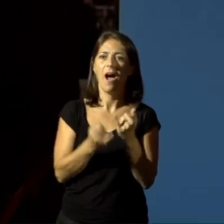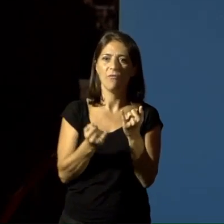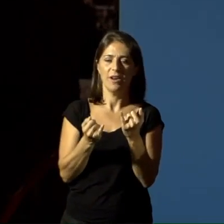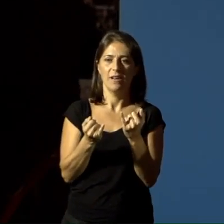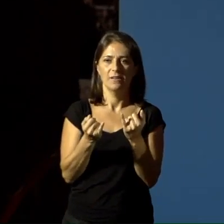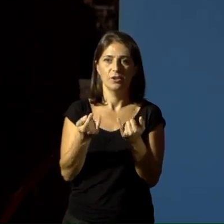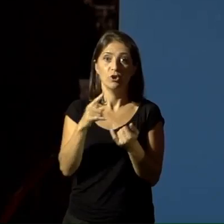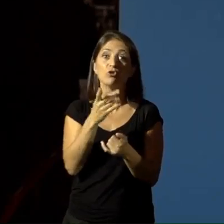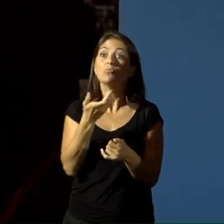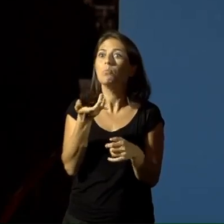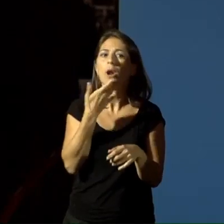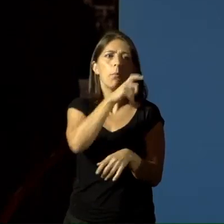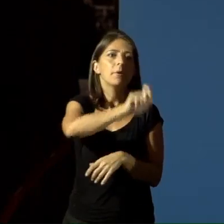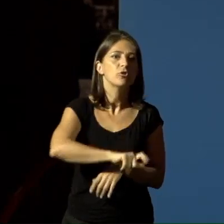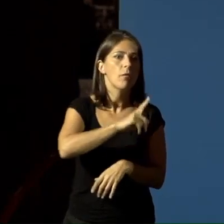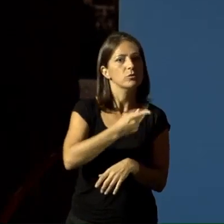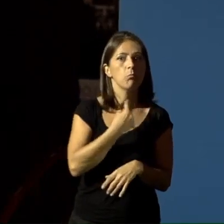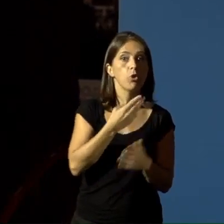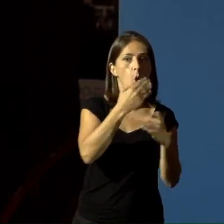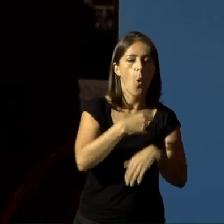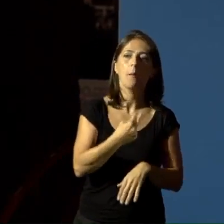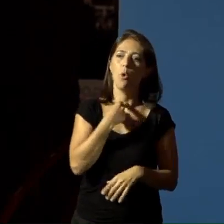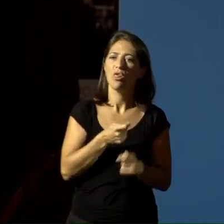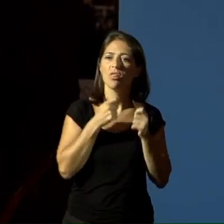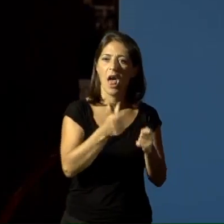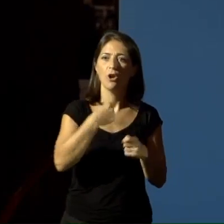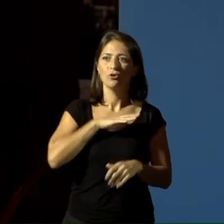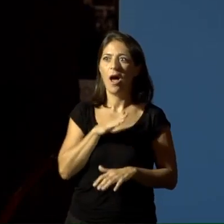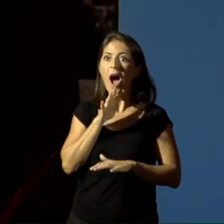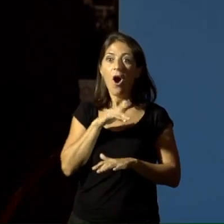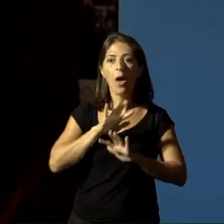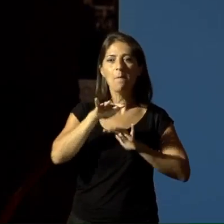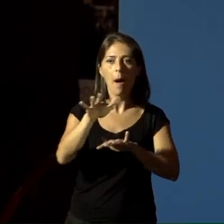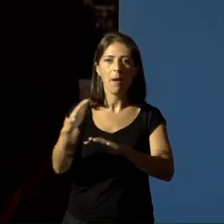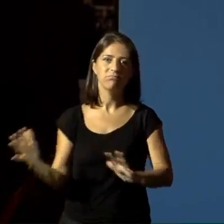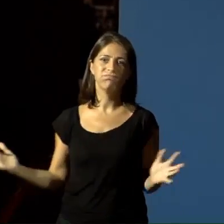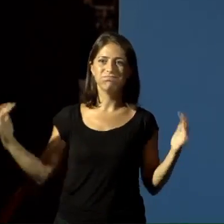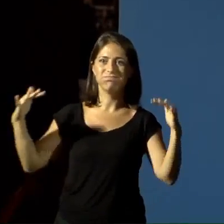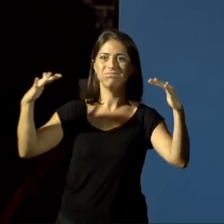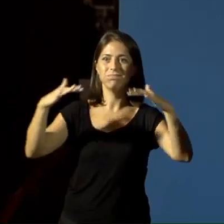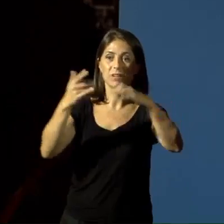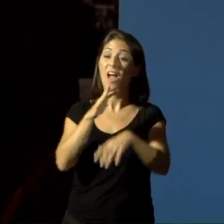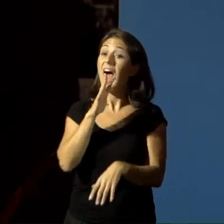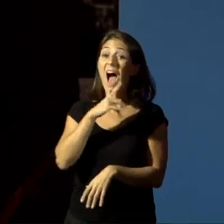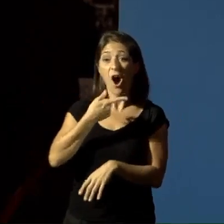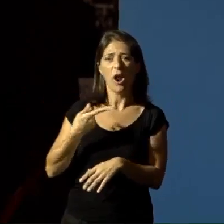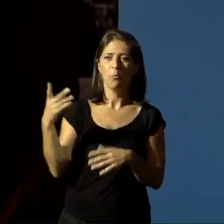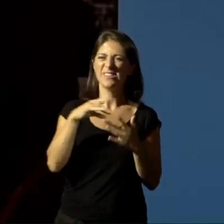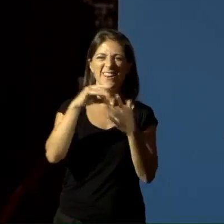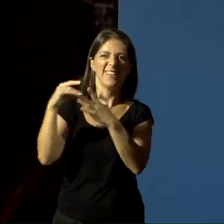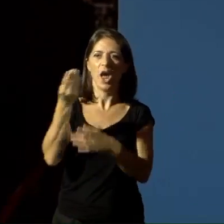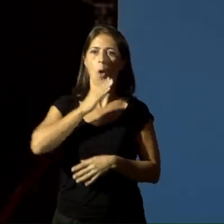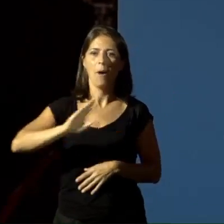ardora, dar voz a quen non a ten. Estamos chegando ao mar, o noso mar, e temos o mellor capitán, un